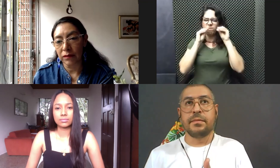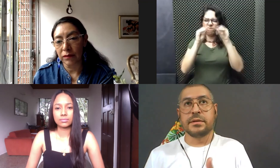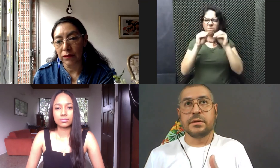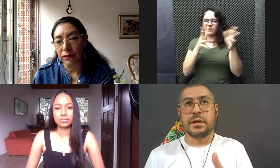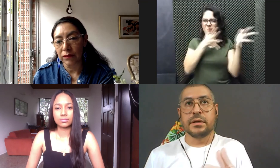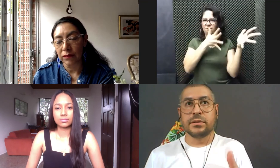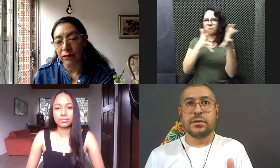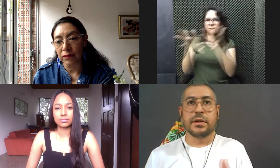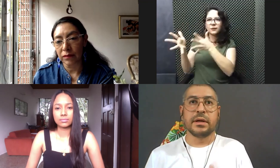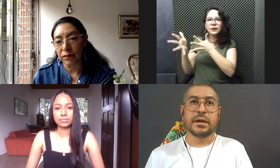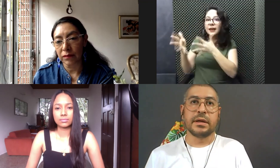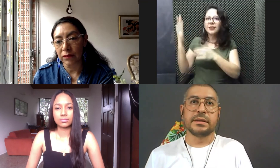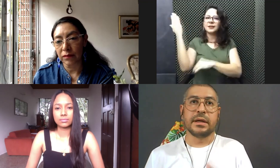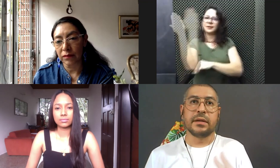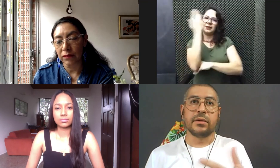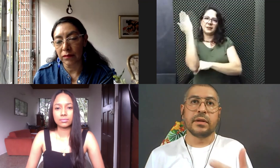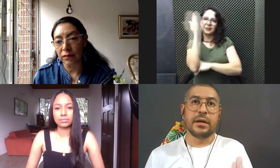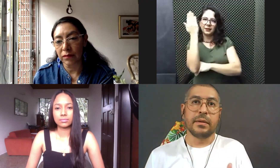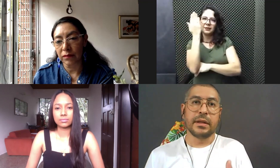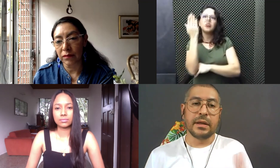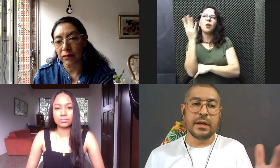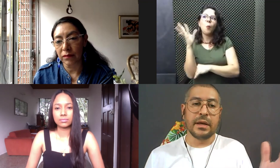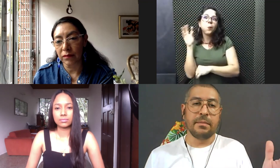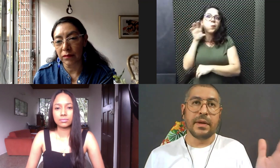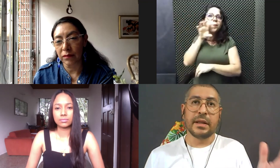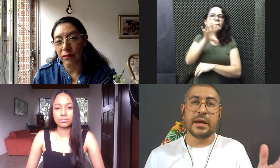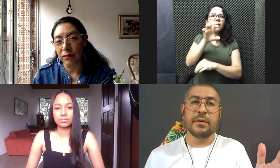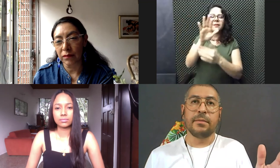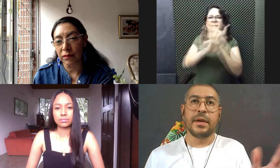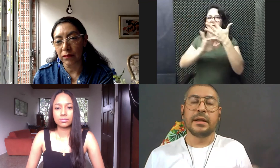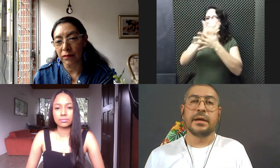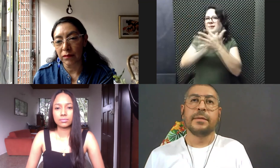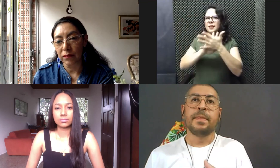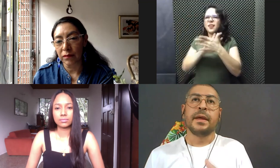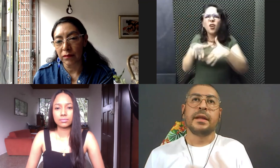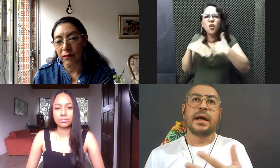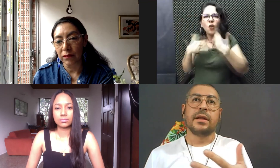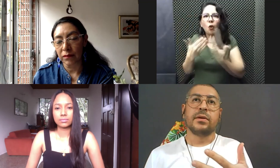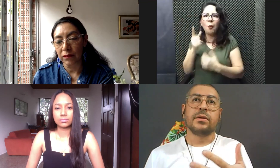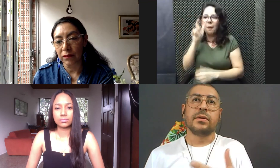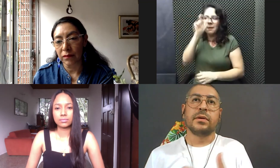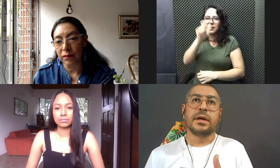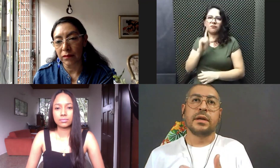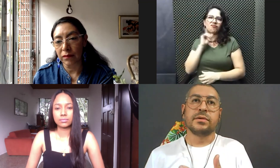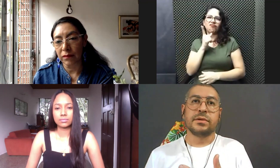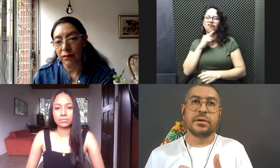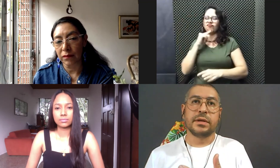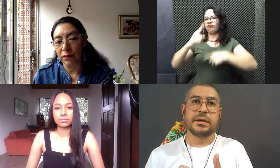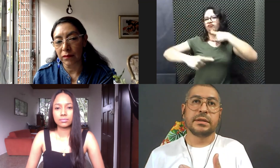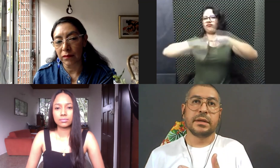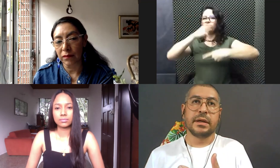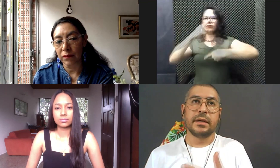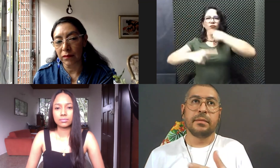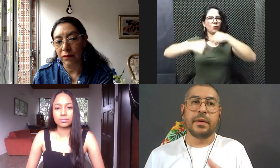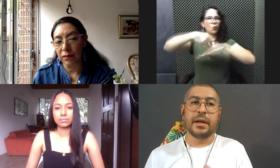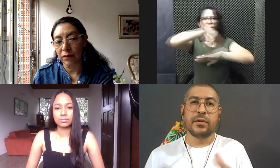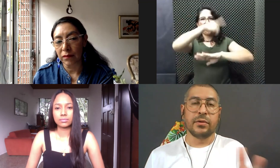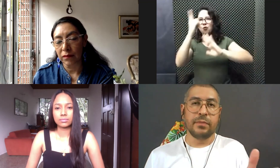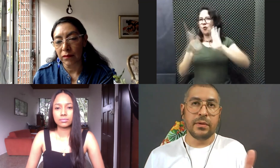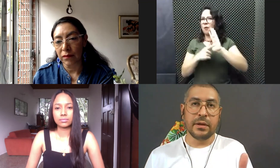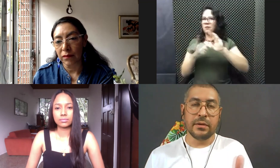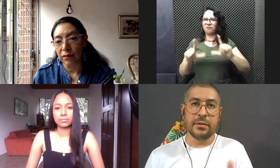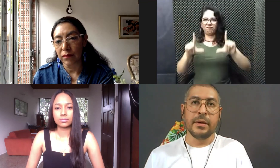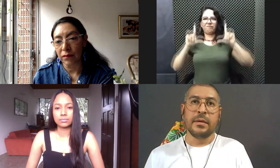una persona sorda que está totalmente en pantalla completa, dando nociones para